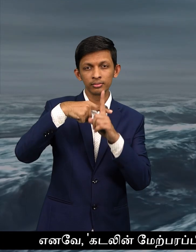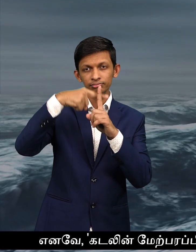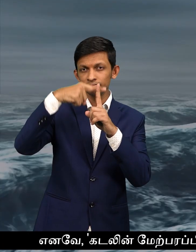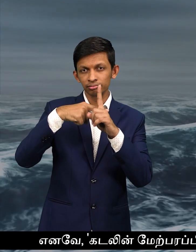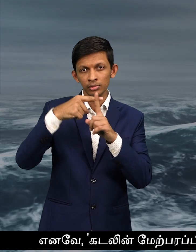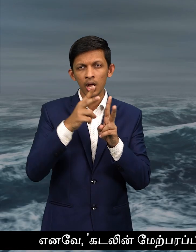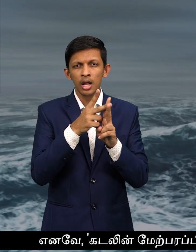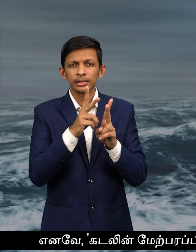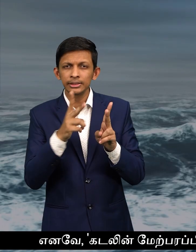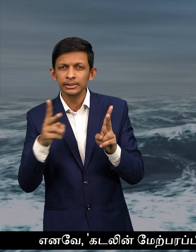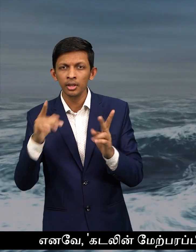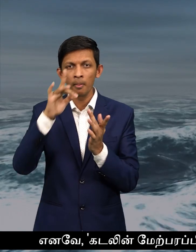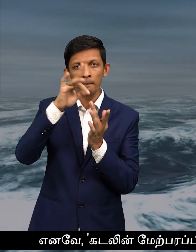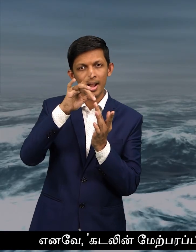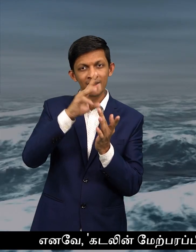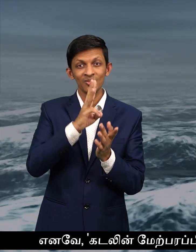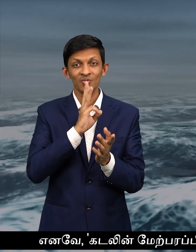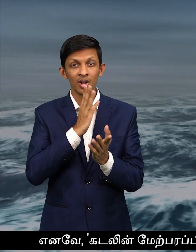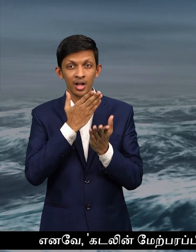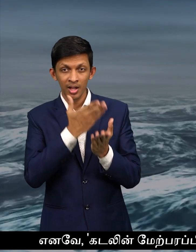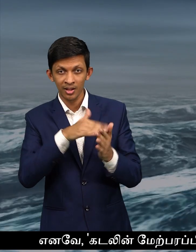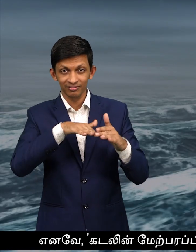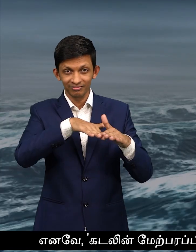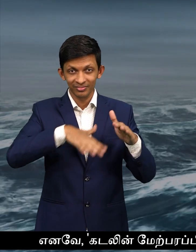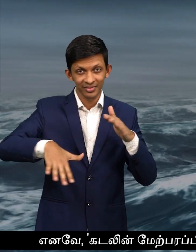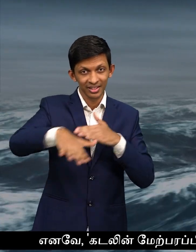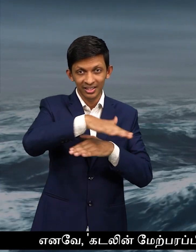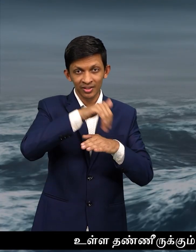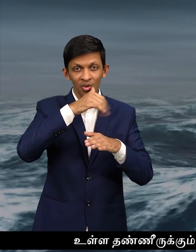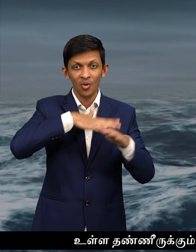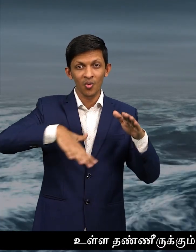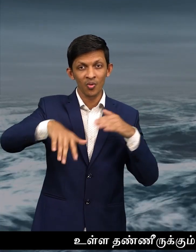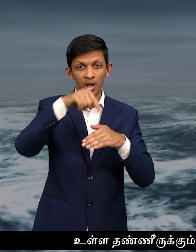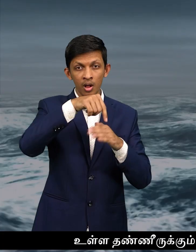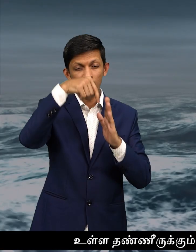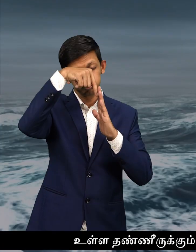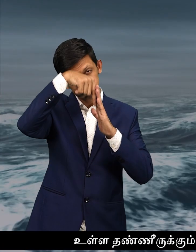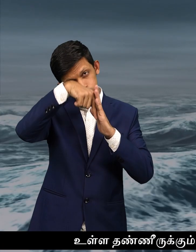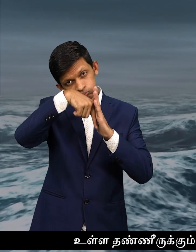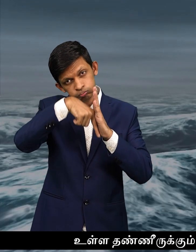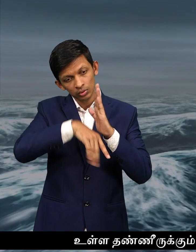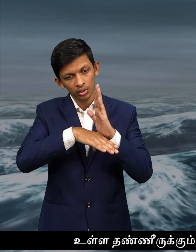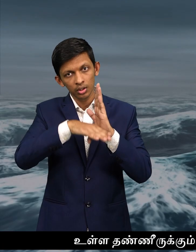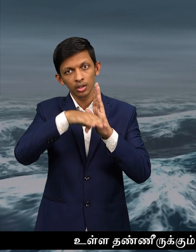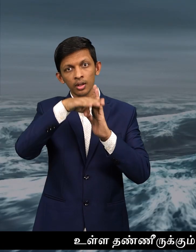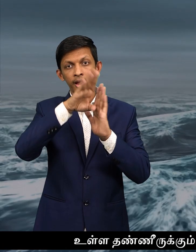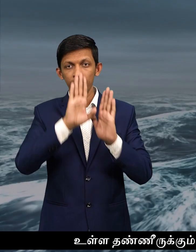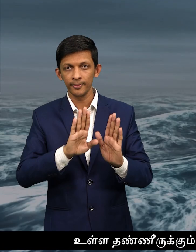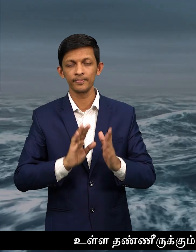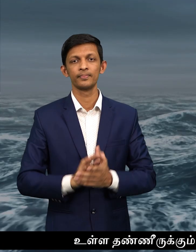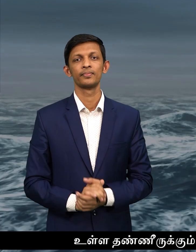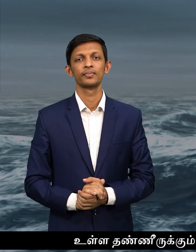எனவே கடலின் மேற்பரப்பில் உள்ள தண்ணீருக்கும் ஆழமான மட்டங்களில் உள்ள தண்ணீருக்கும் இடையே வெப்பநிலை வேறுபாடு